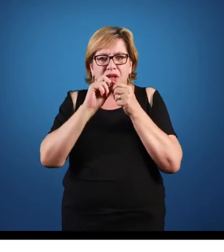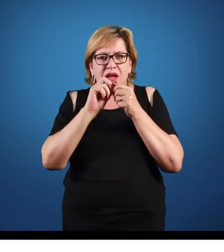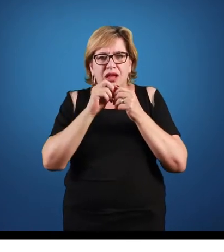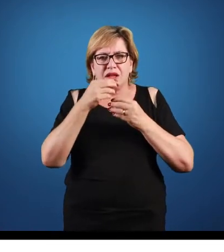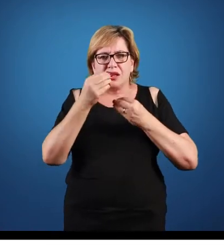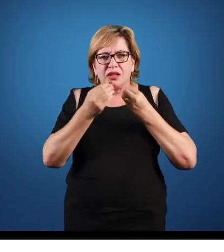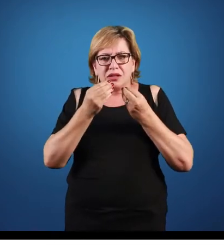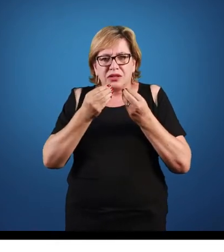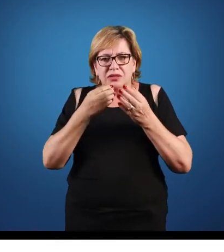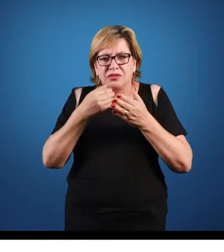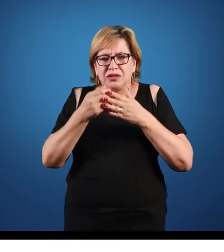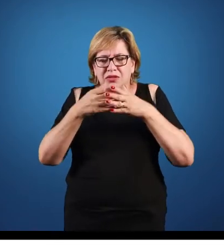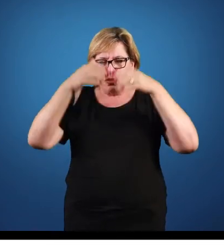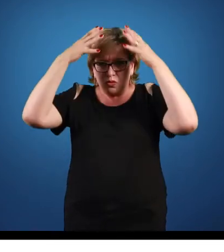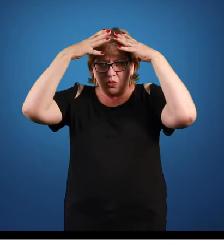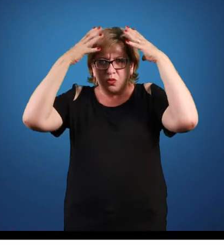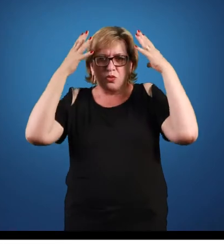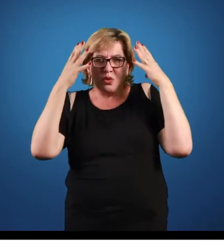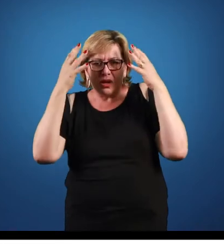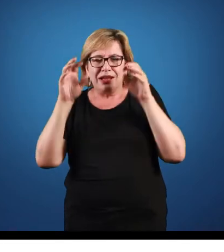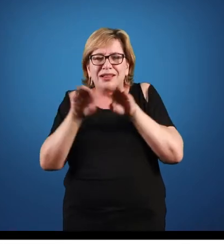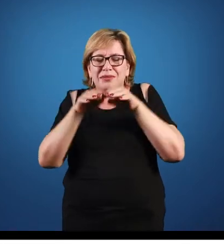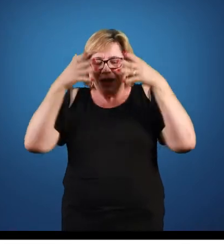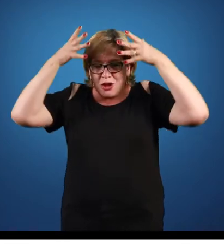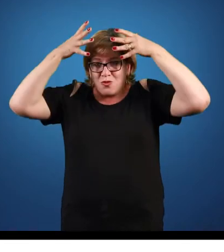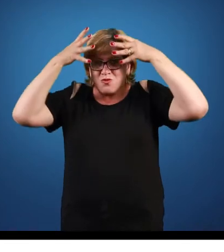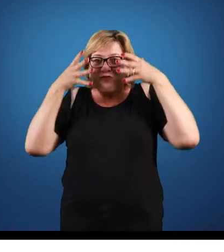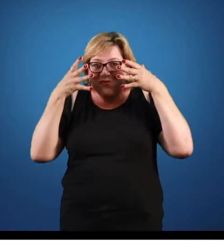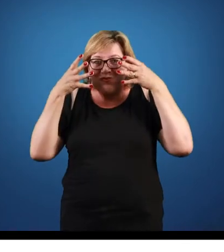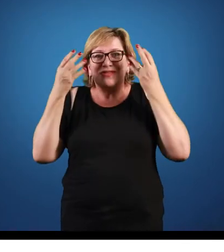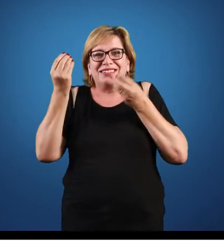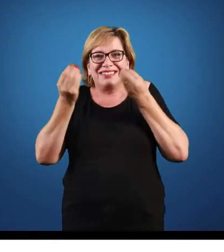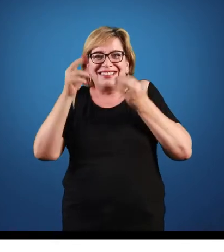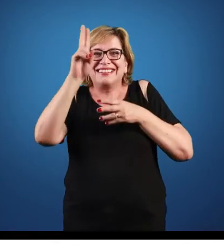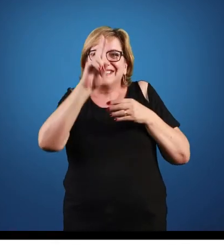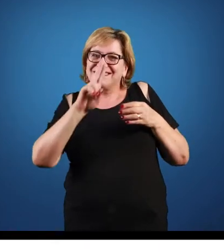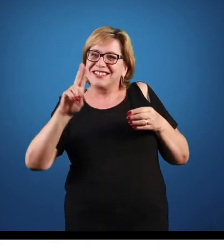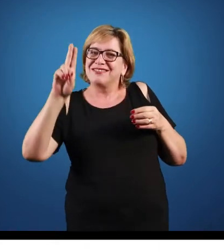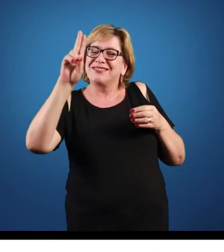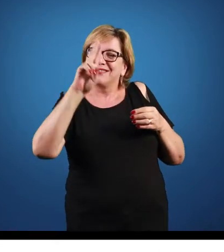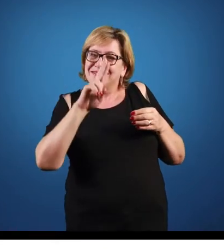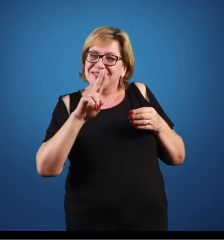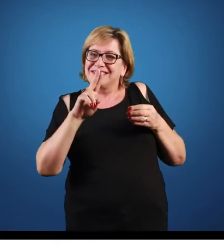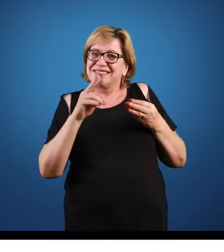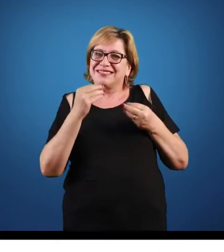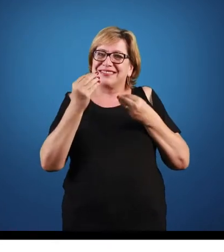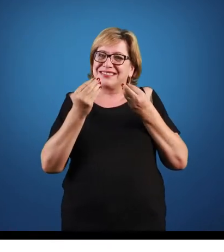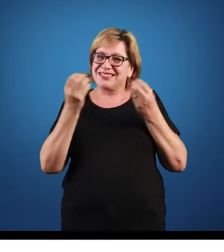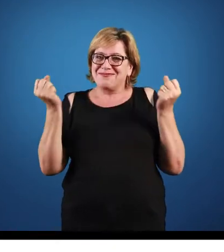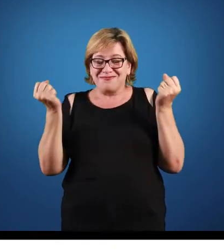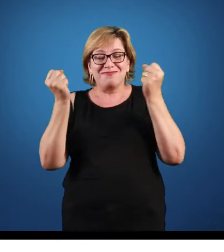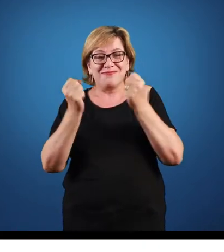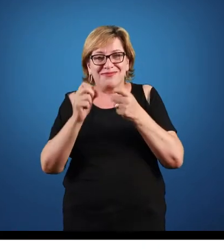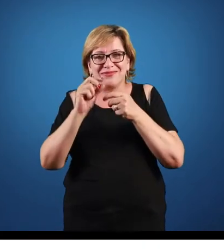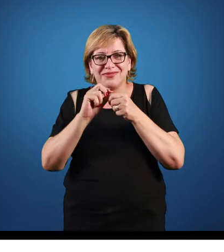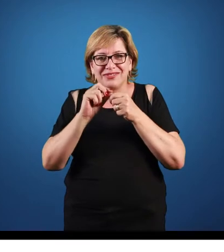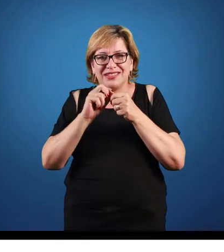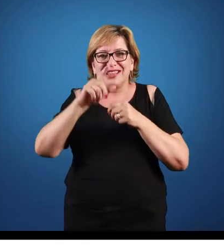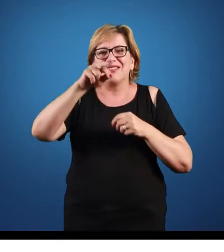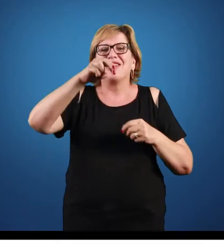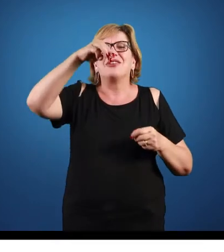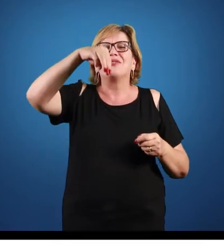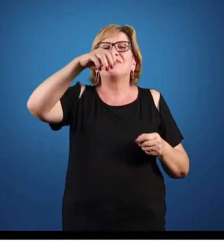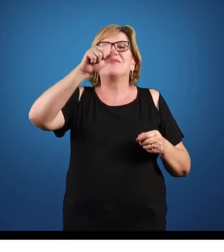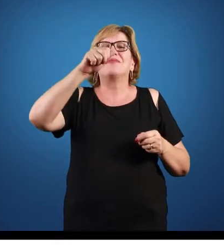fazer é tanto peruca com o capacete também é que eu uso pra é como se fosse um manequim